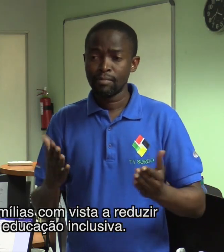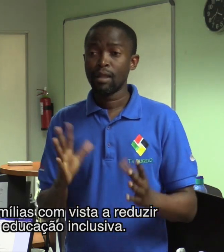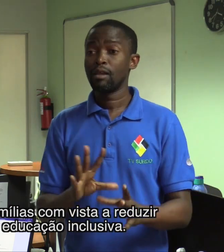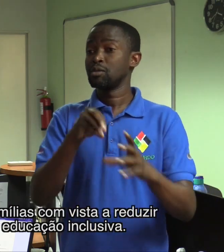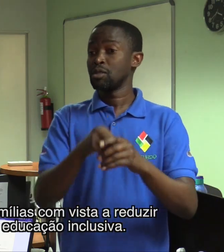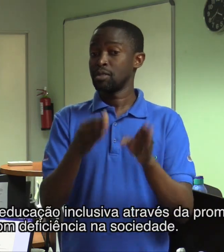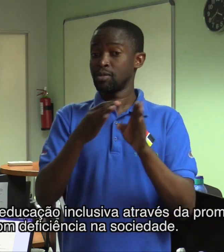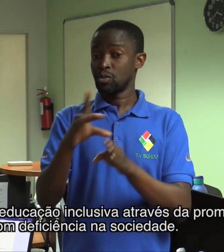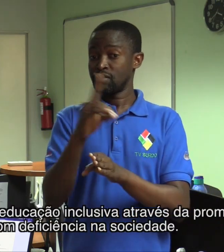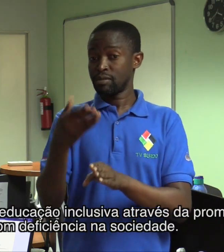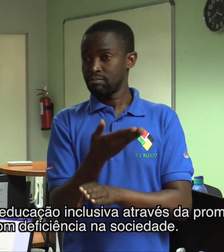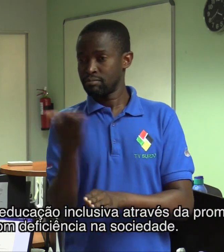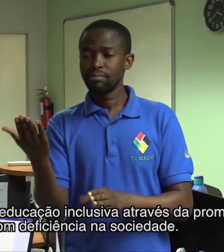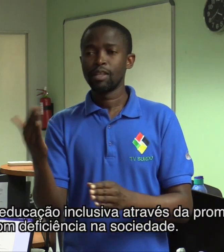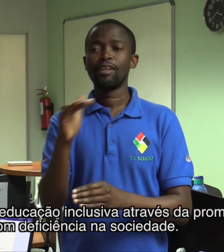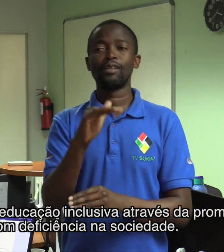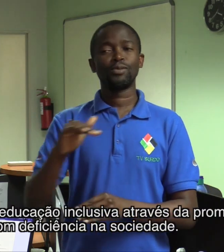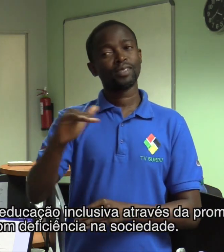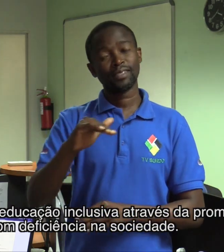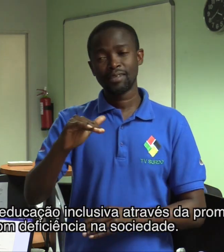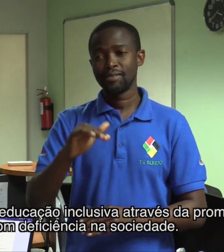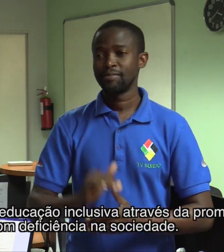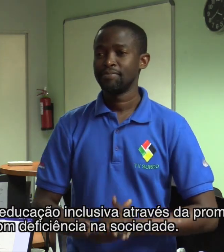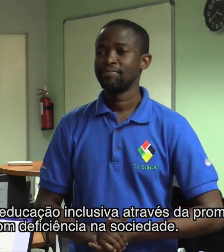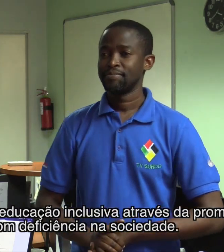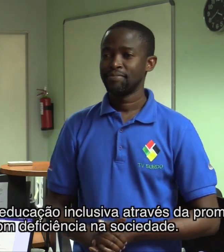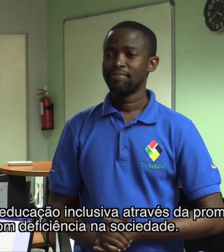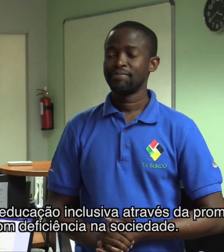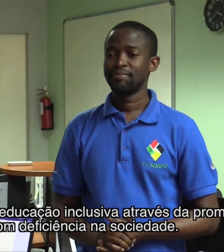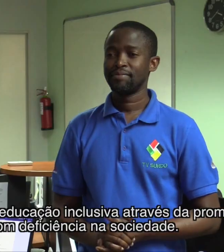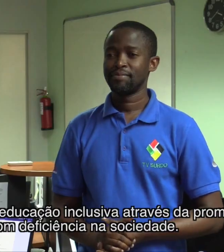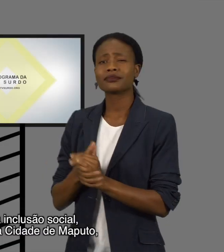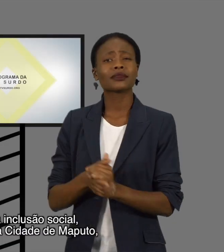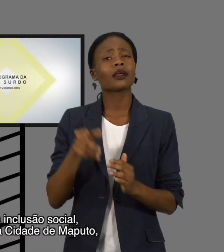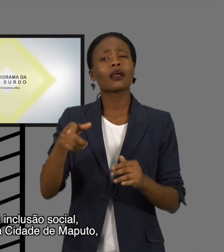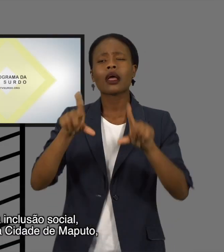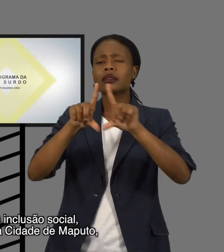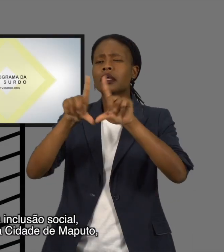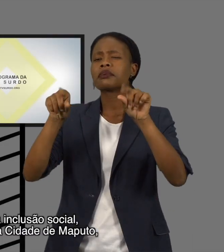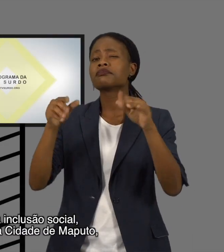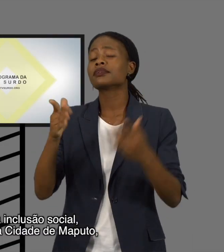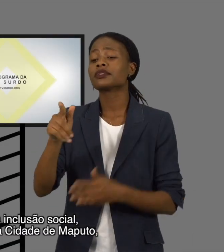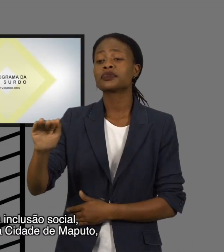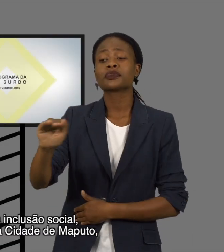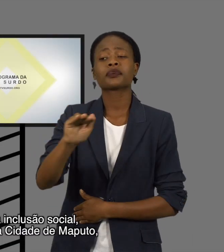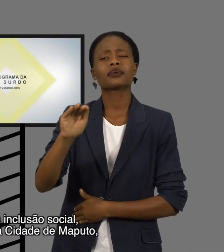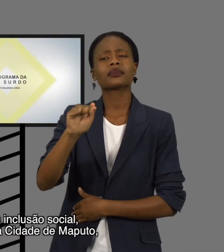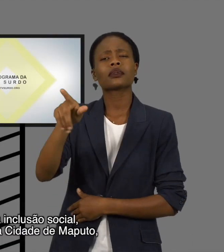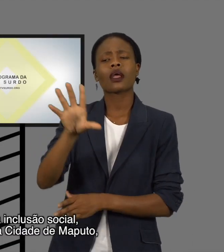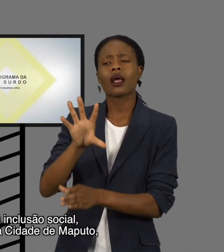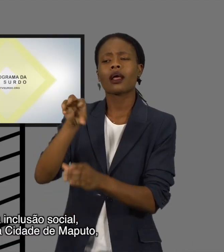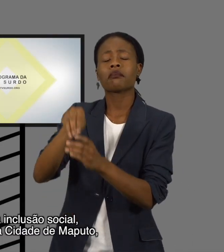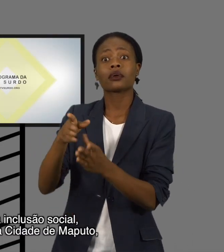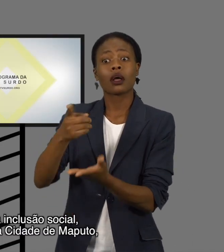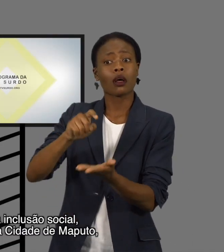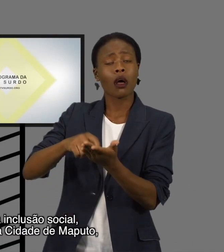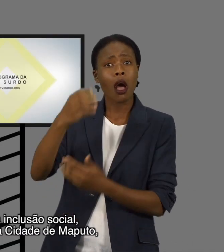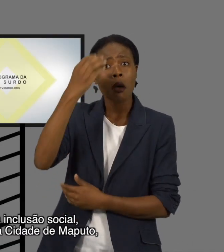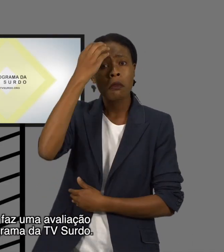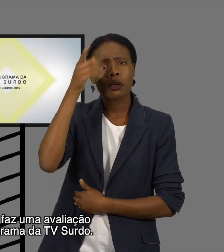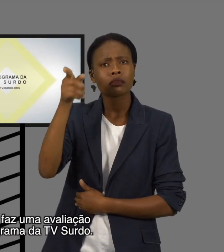educação inclusiva, através de promoção e inclusão das suas deficiências na sociedade. Ainda sobre a inclusão social, a